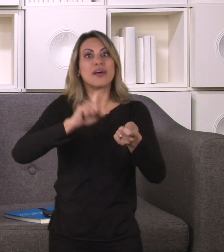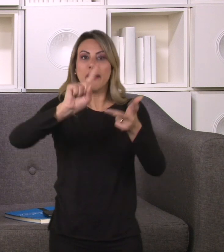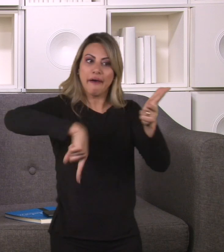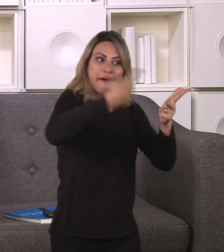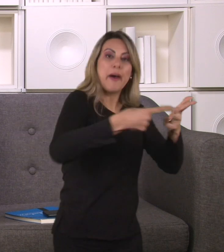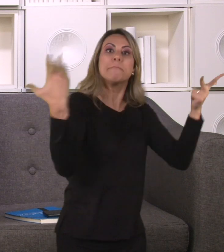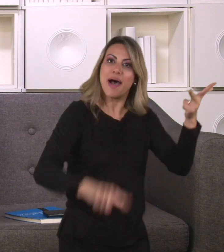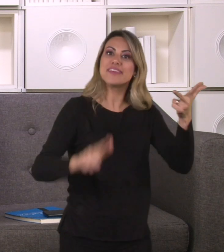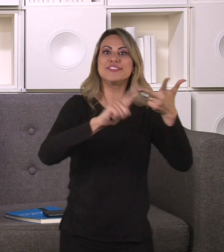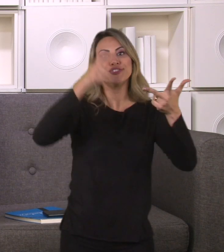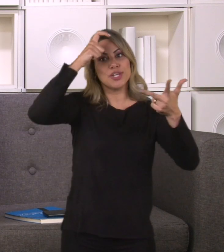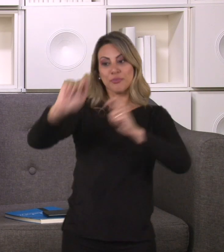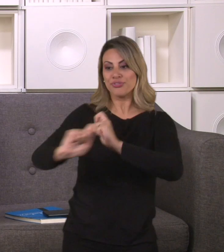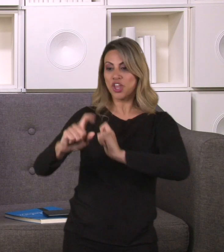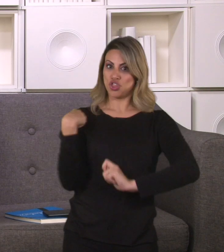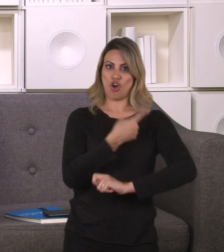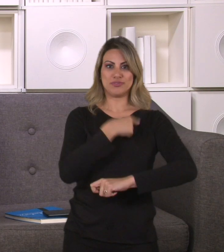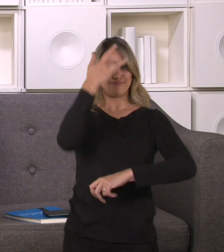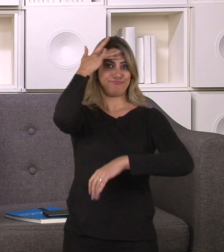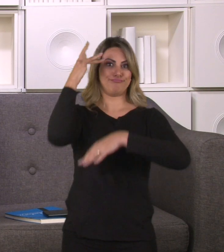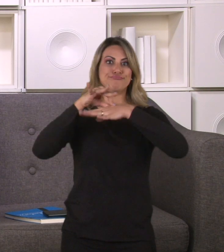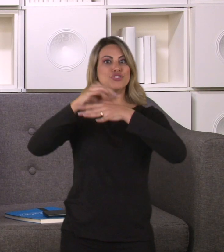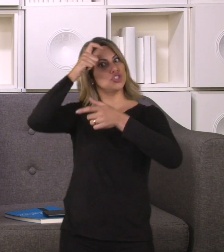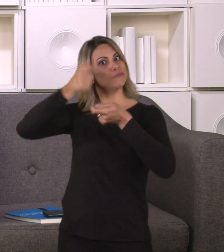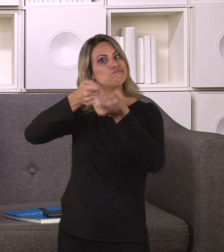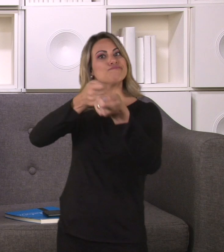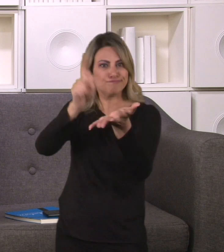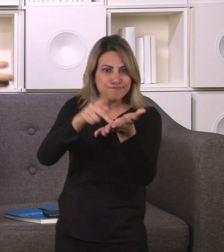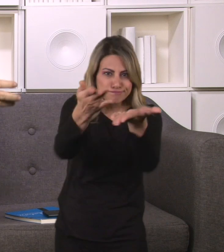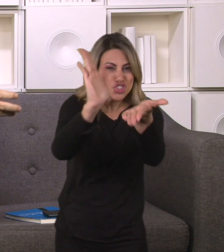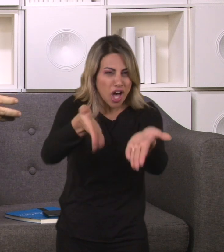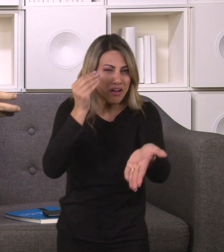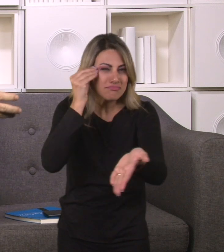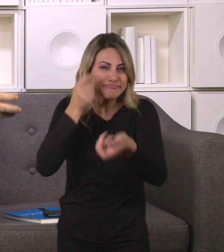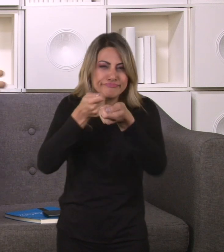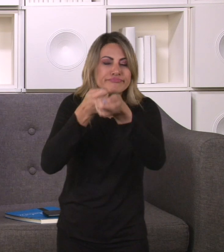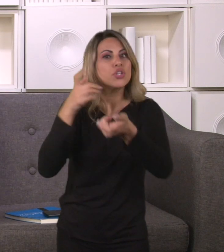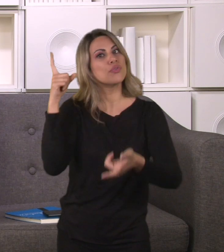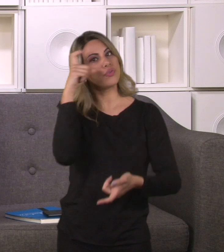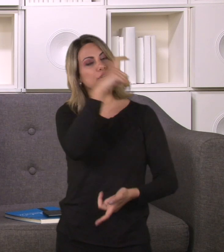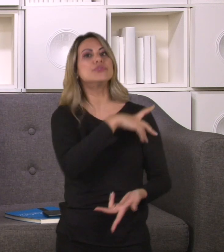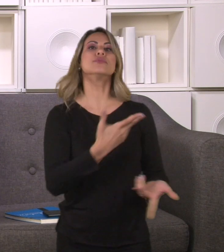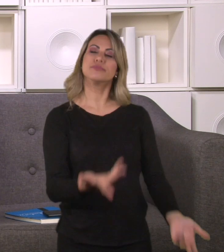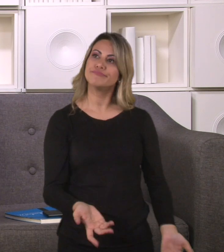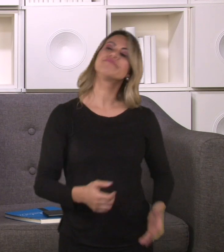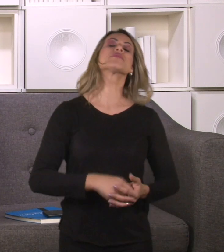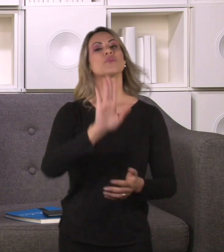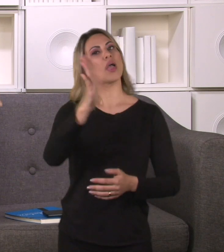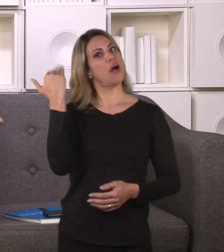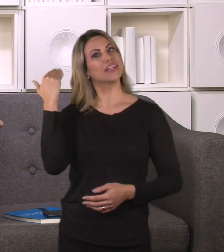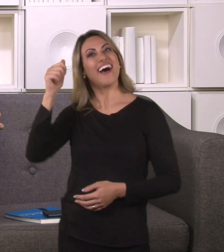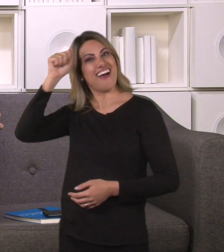novo da necessidade ou da possibilidade de fazer escolha. Aquele primeiro homem, Adão, disse não para Deus,